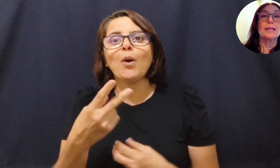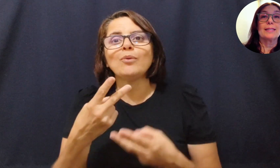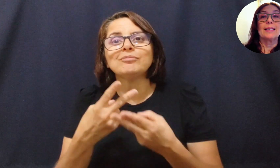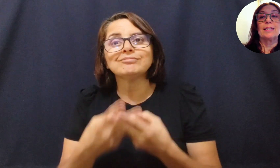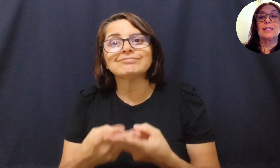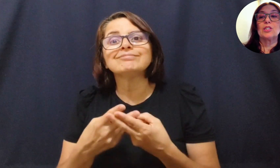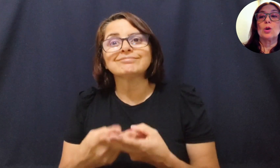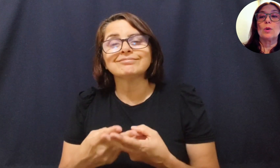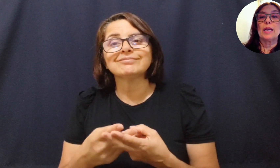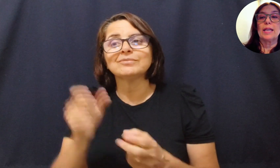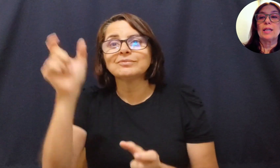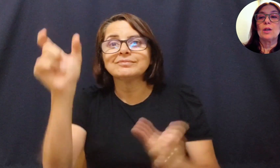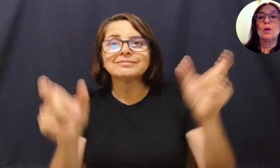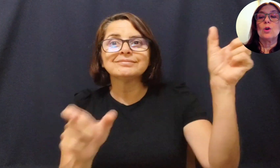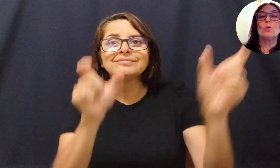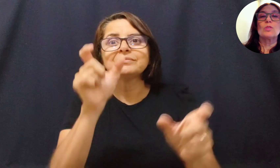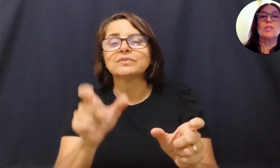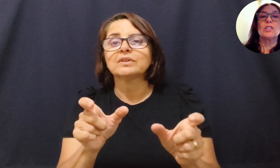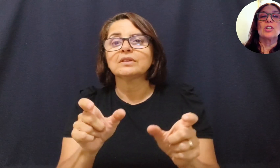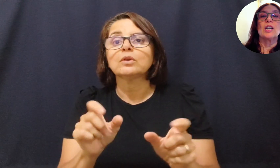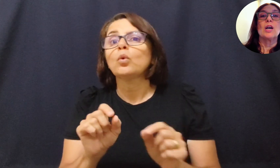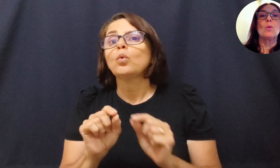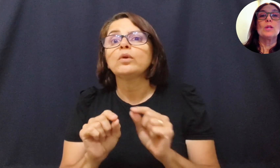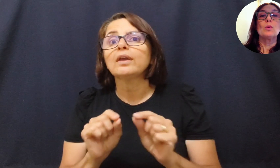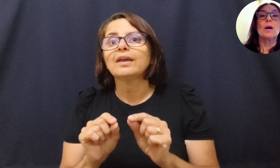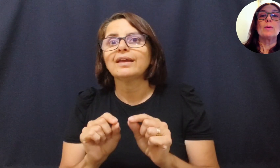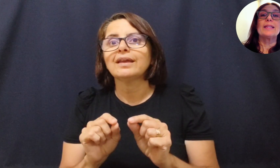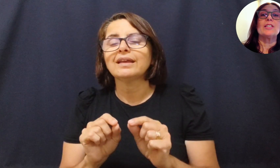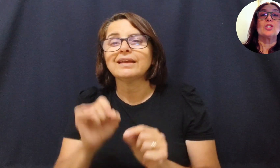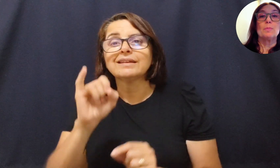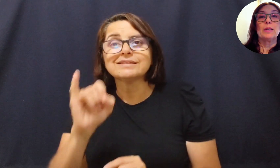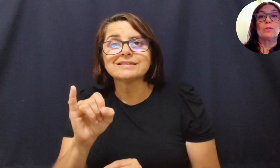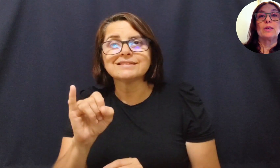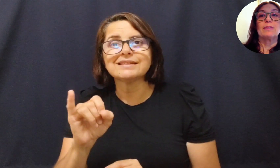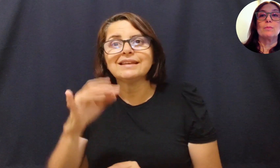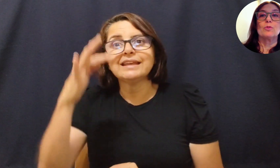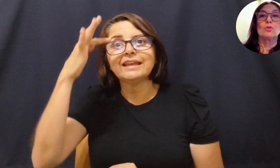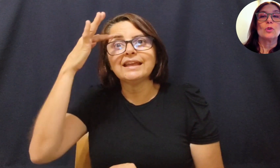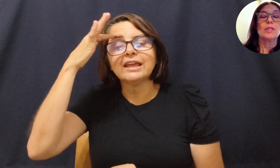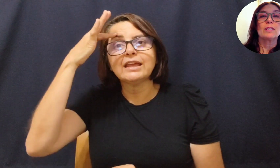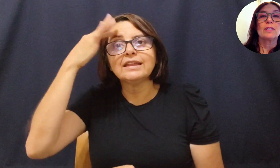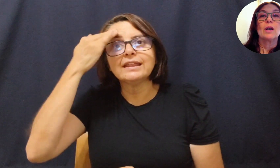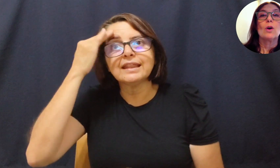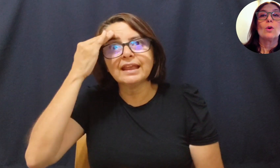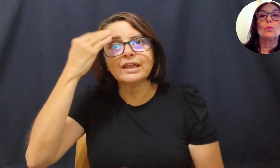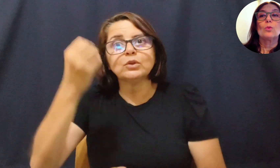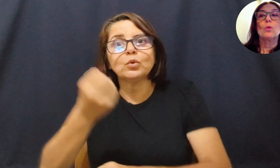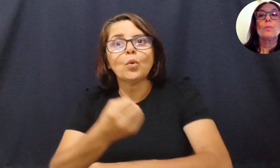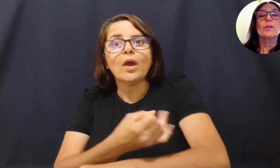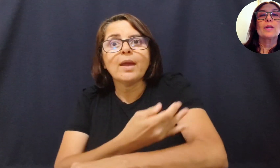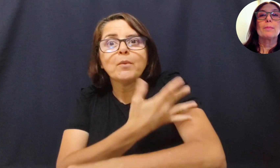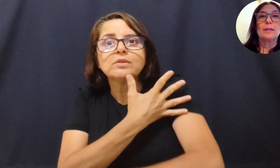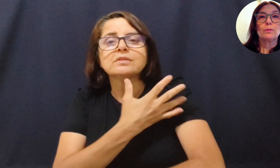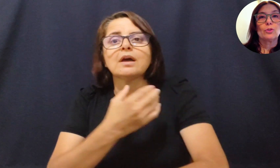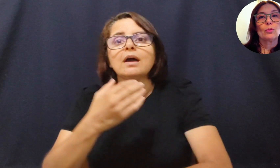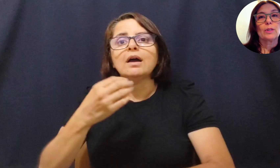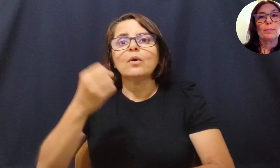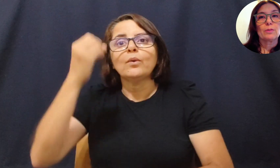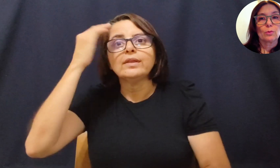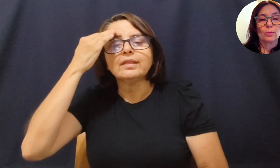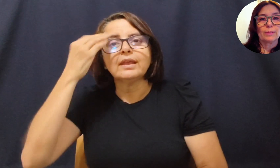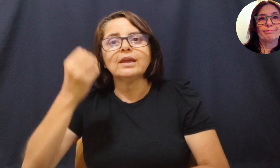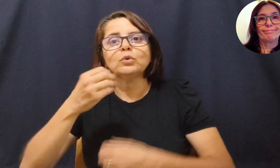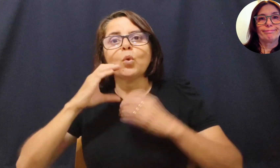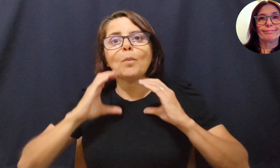e complacência de alguém, ou seja, quando há o entendimento das emoções ou do comportamento de